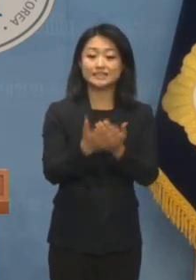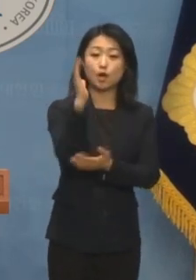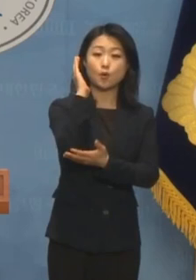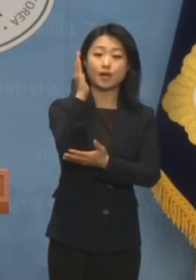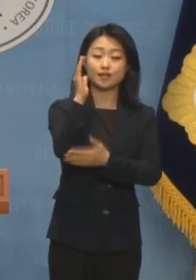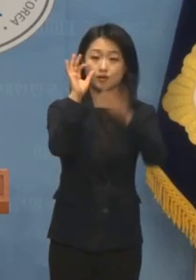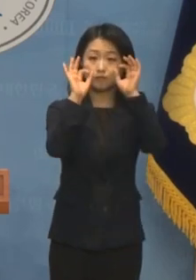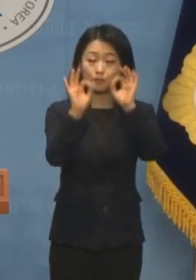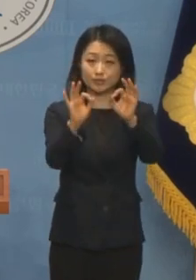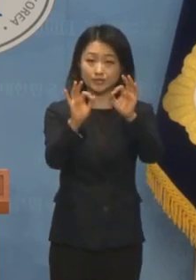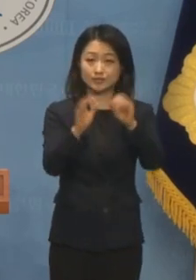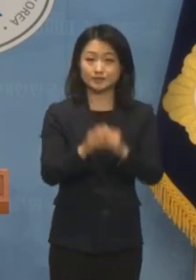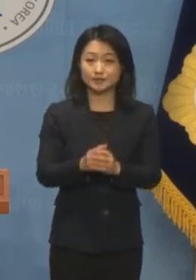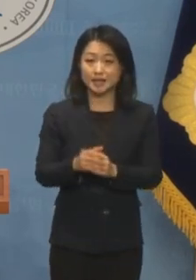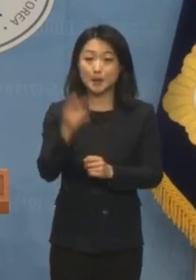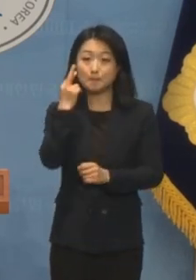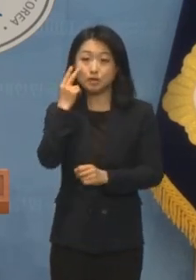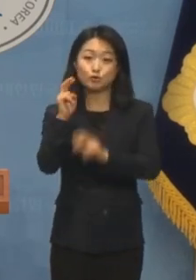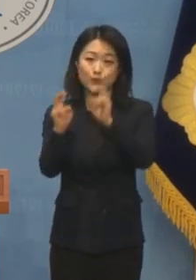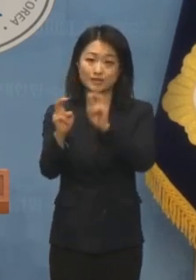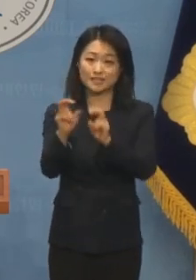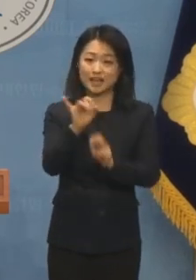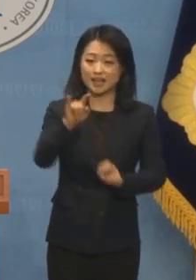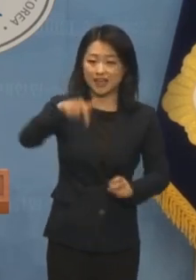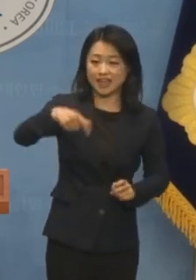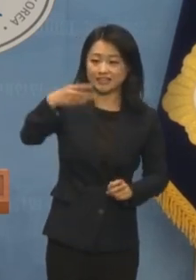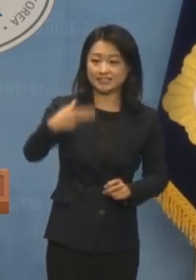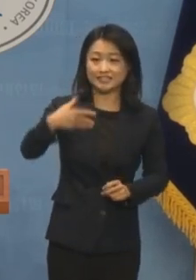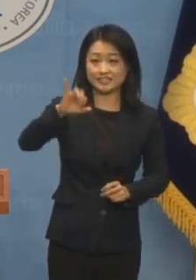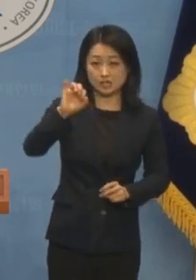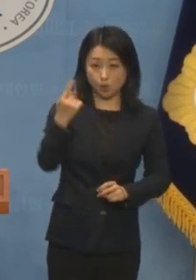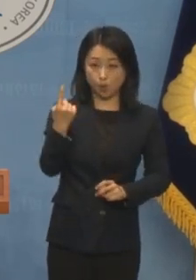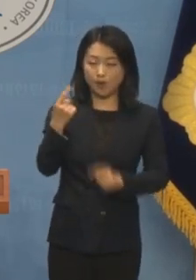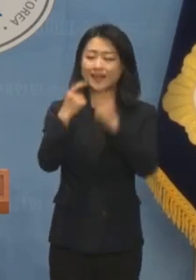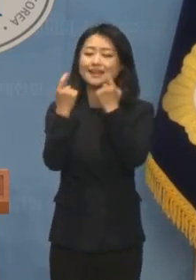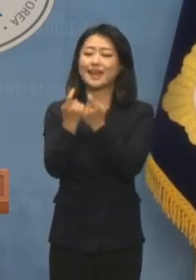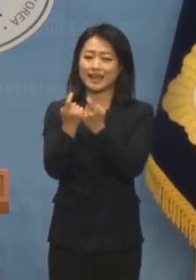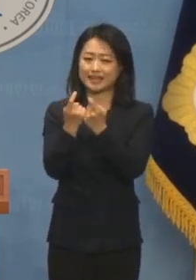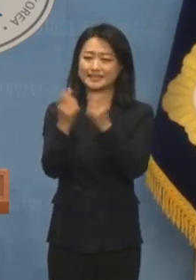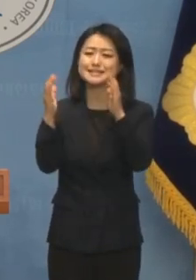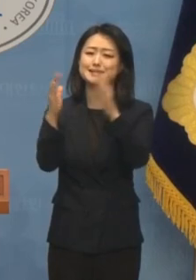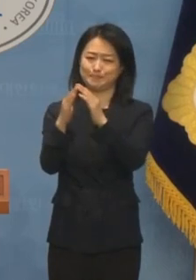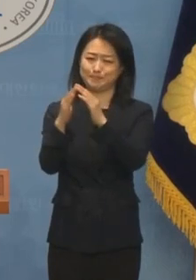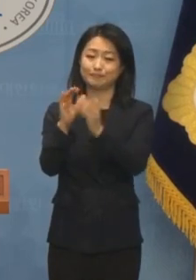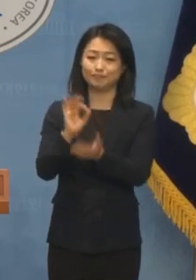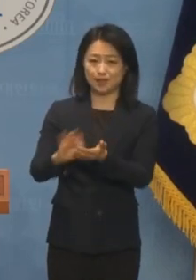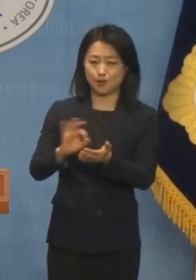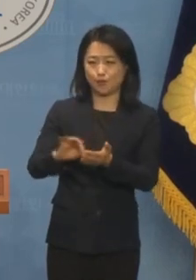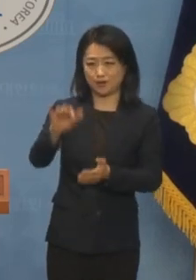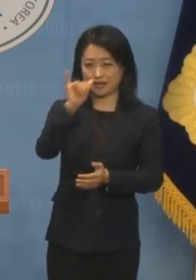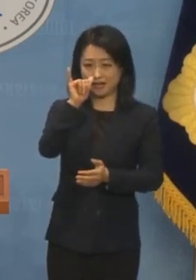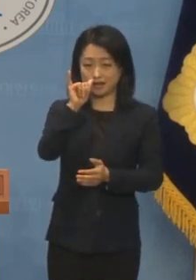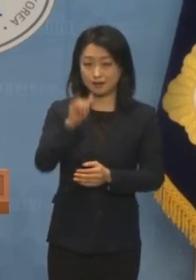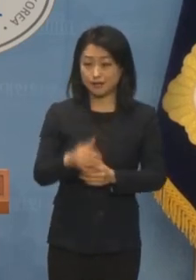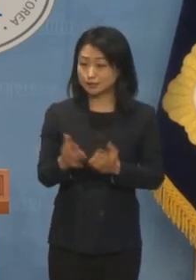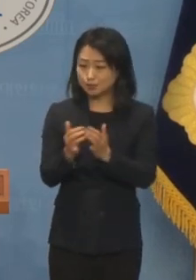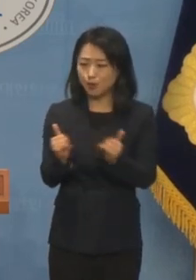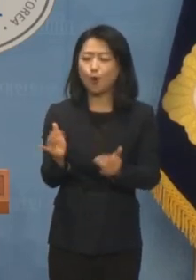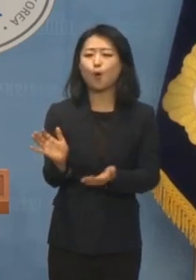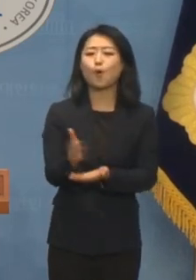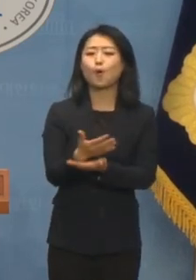액트 지오 측이 본인들의 본사가 개인 자택임을 인정했습니다 상주 직원도 거의